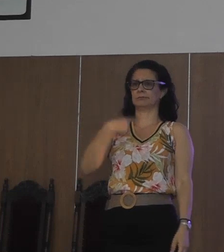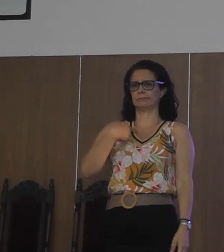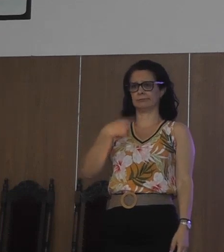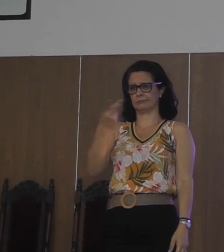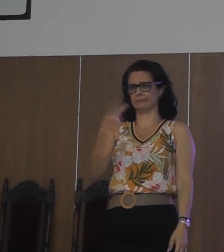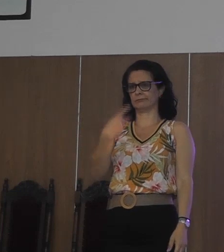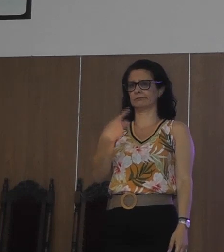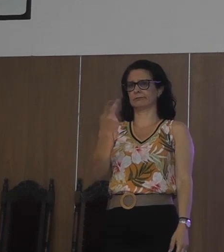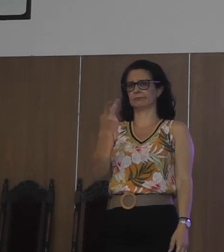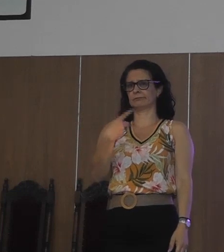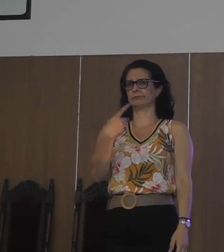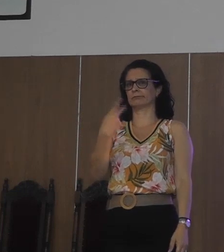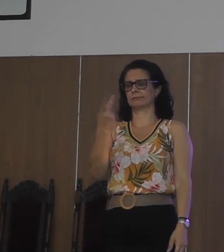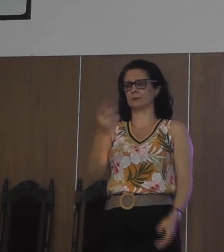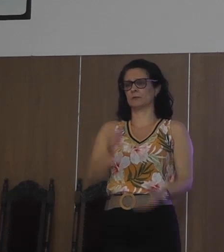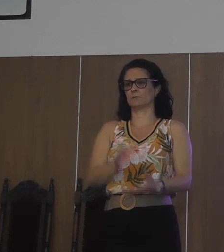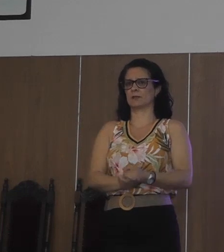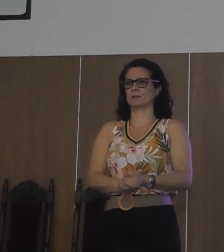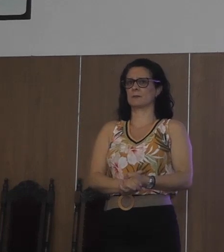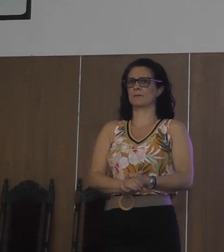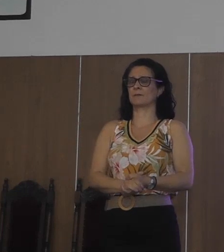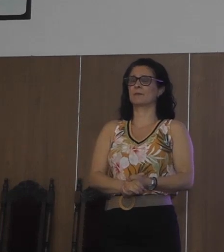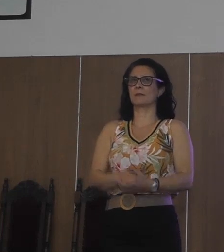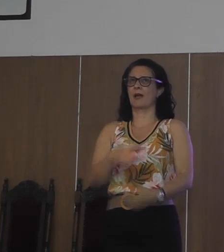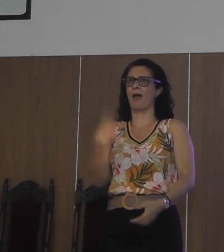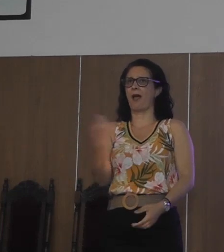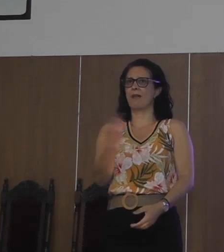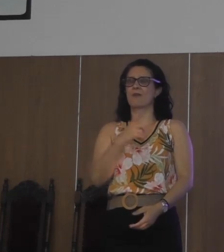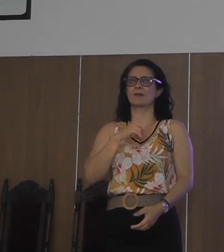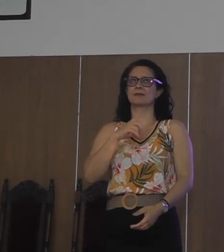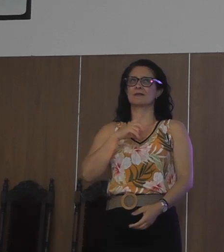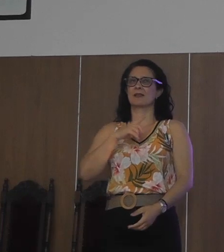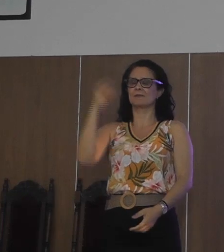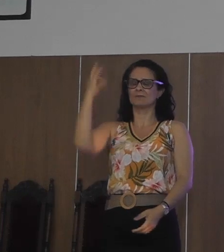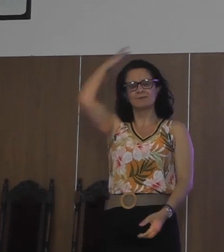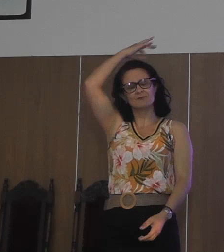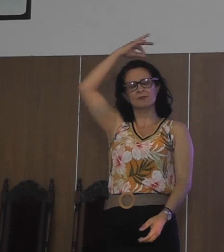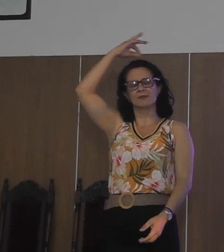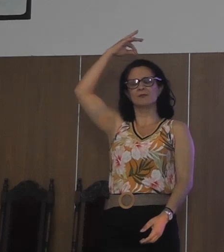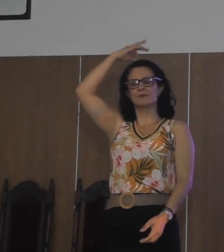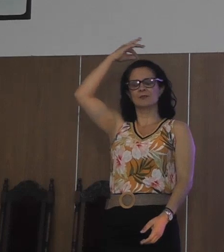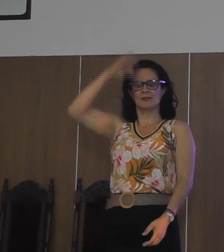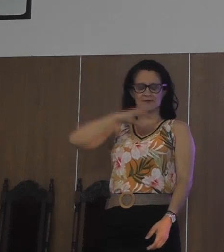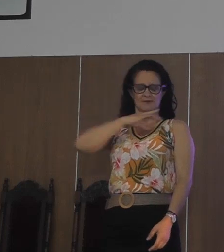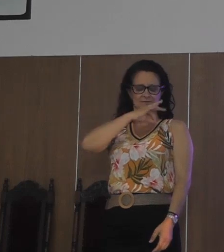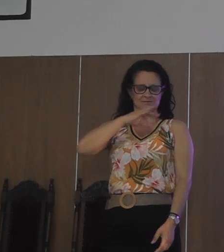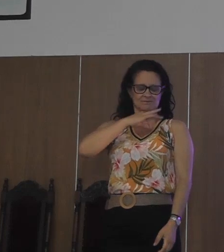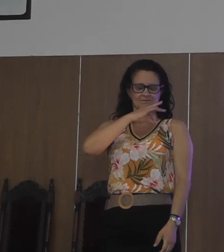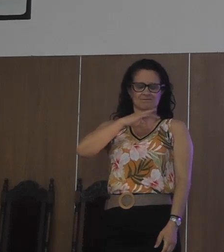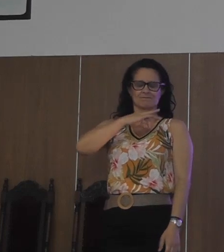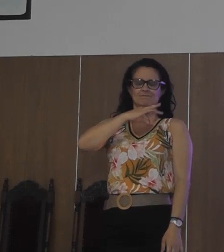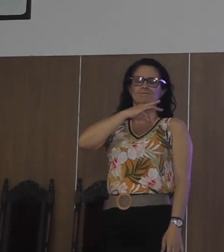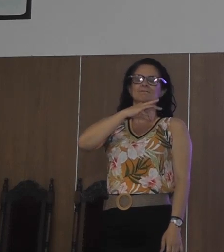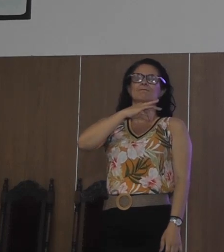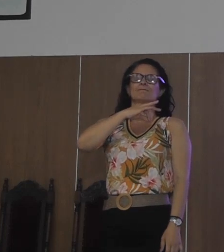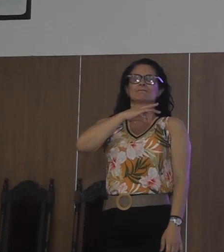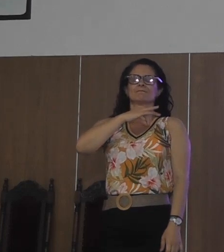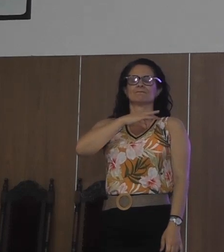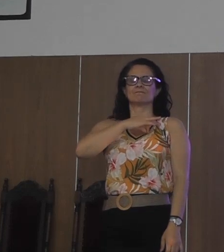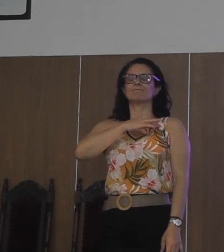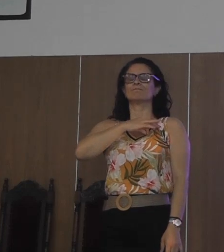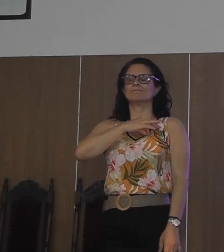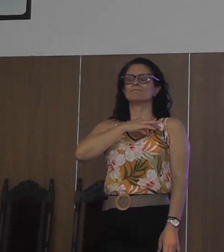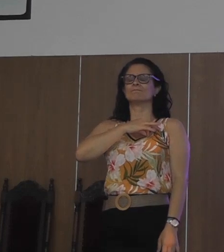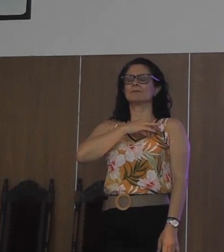seu lar, você tem aquele que é dono de todas as coisas, o Espírito Santo dentro do nosso coração. E ele continua ministrando